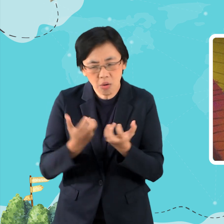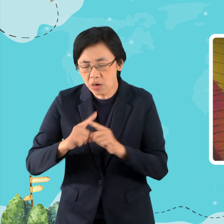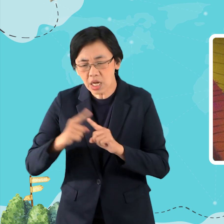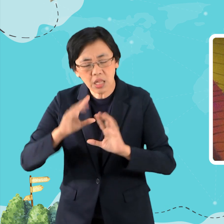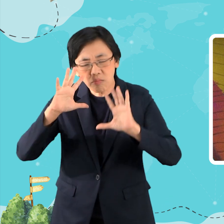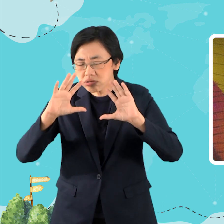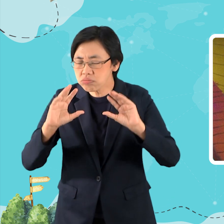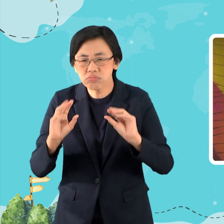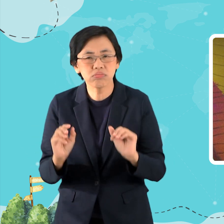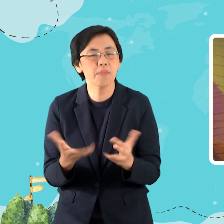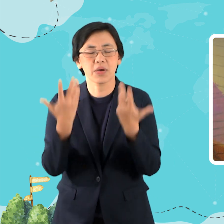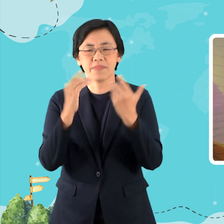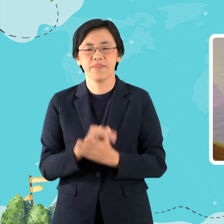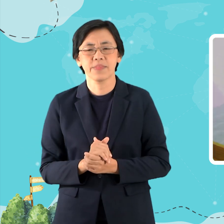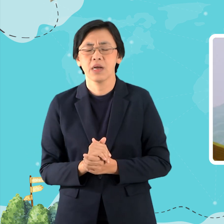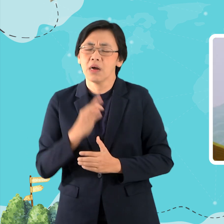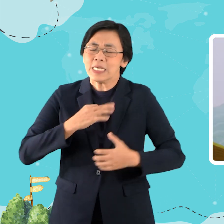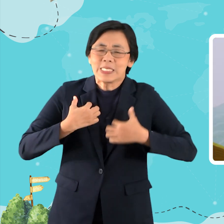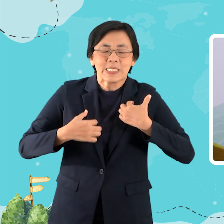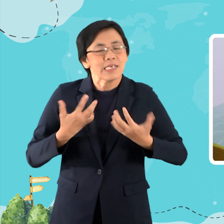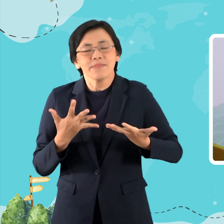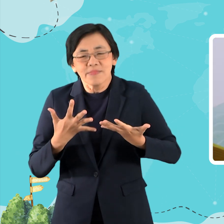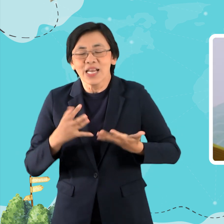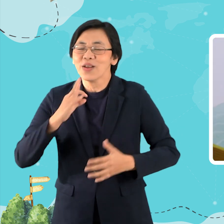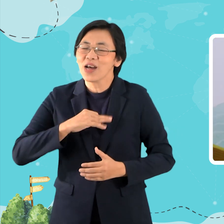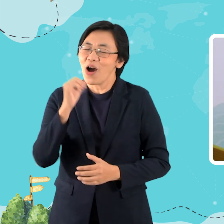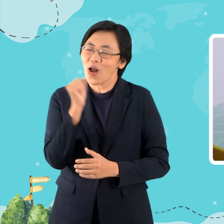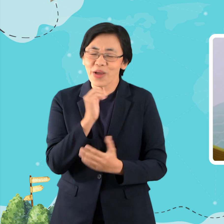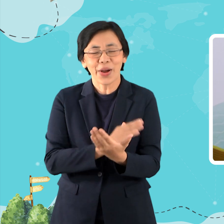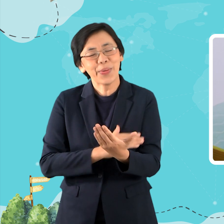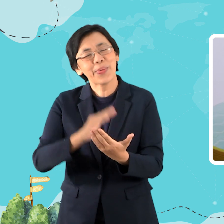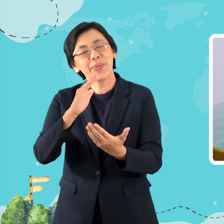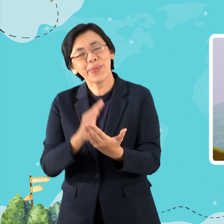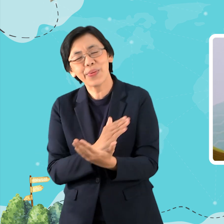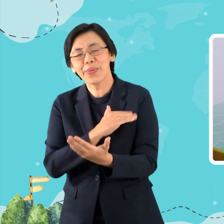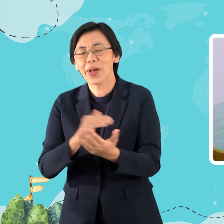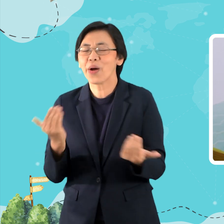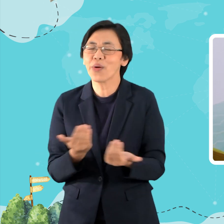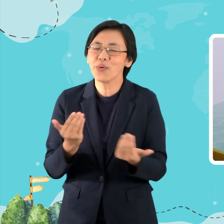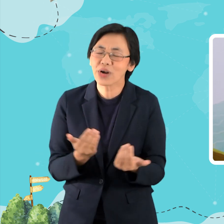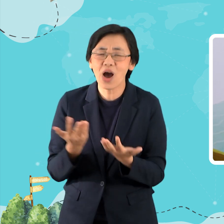พย์สินใดๆแต่นางก็ไม่ทุกข์ร้อนและยังคงร้องเพลงมานิ